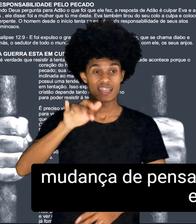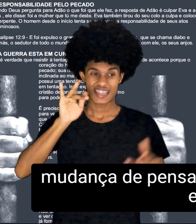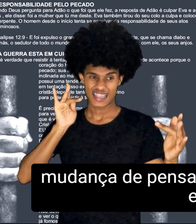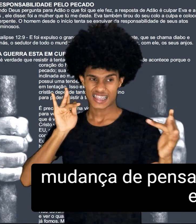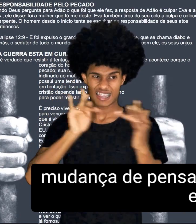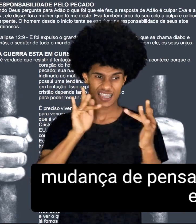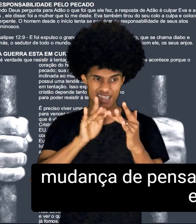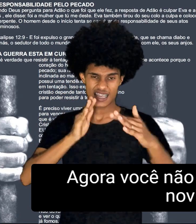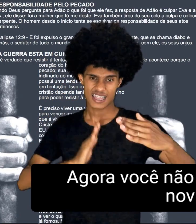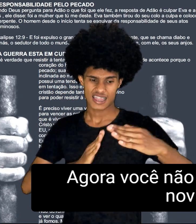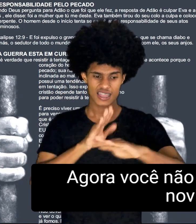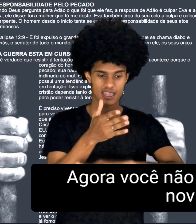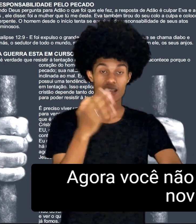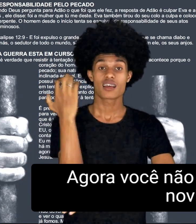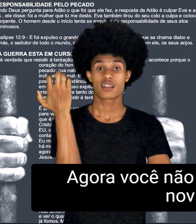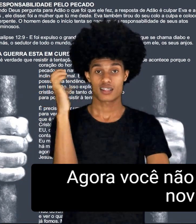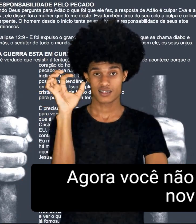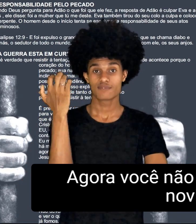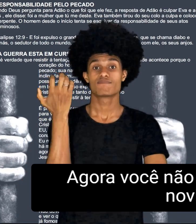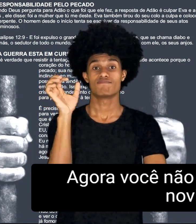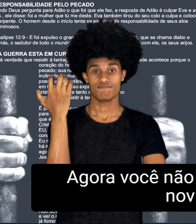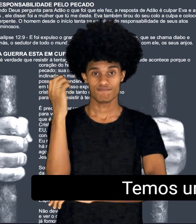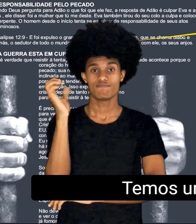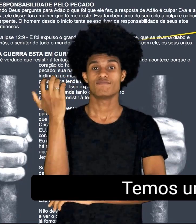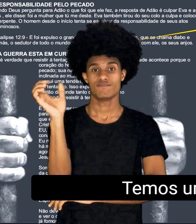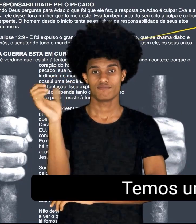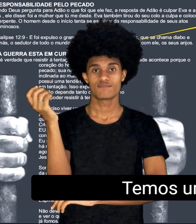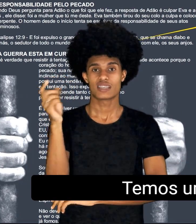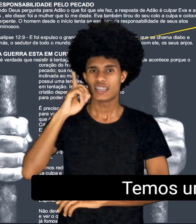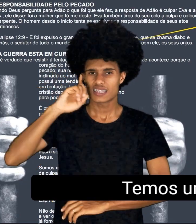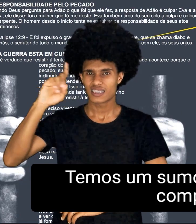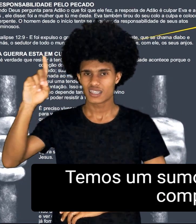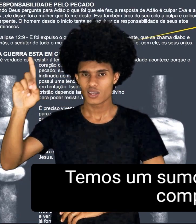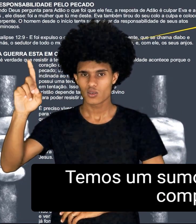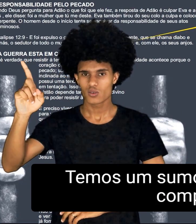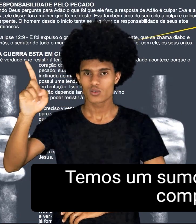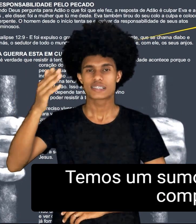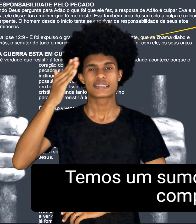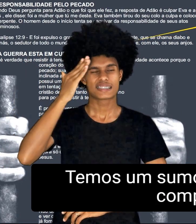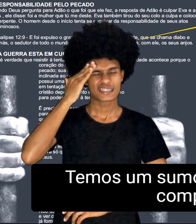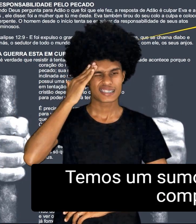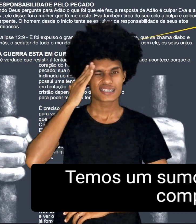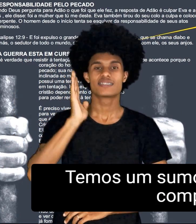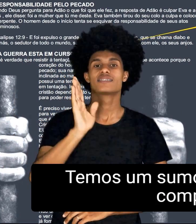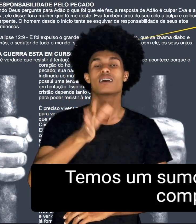você andava em pecado, agora você não anda mais, você anda em novidade de vida. Temos um sumo sacerdote